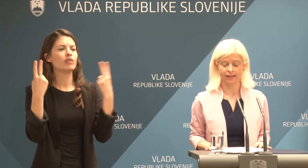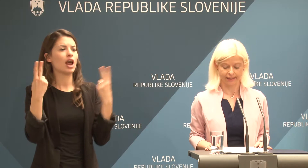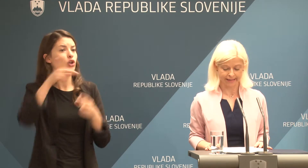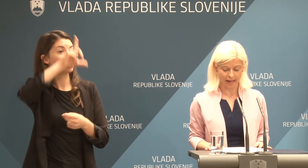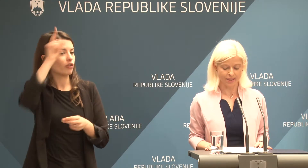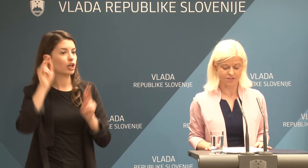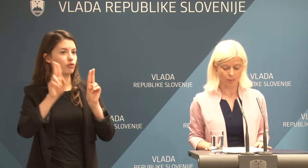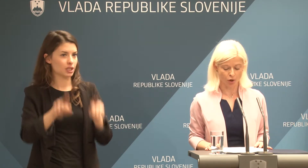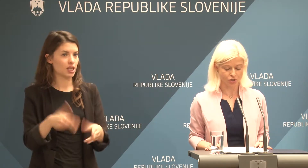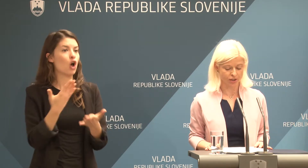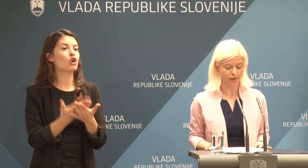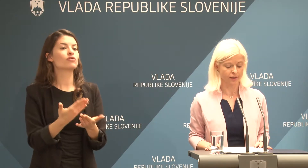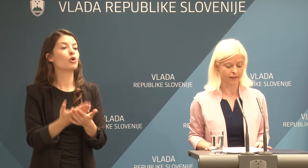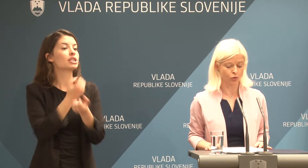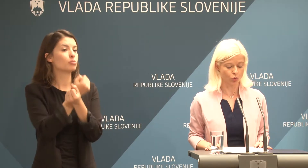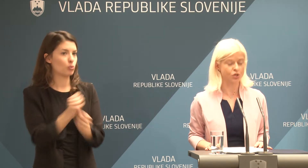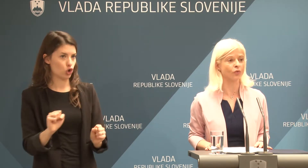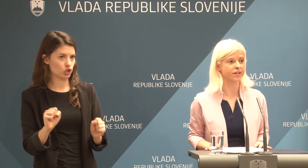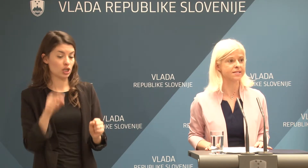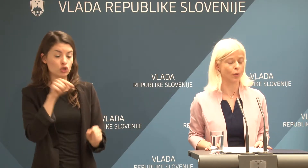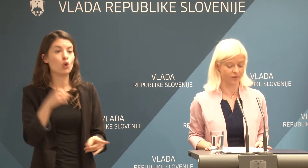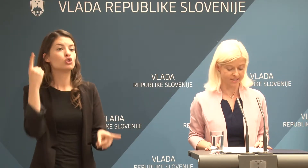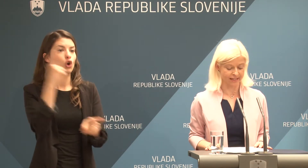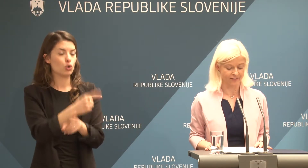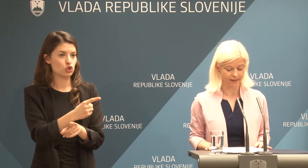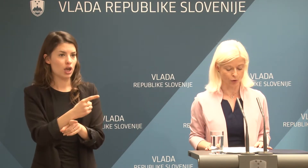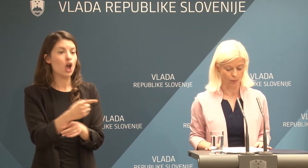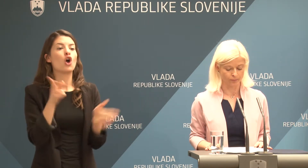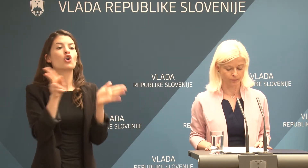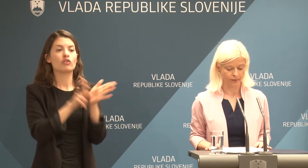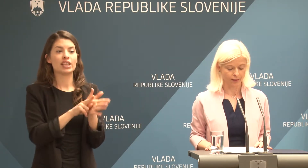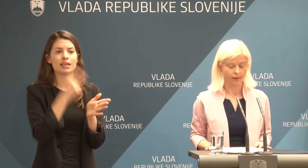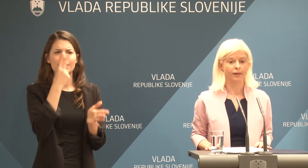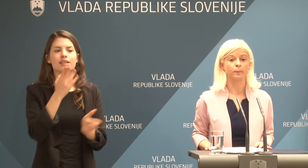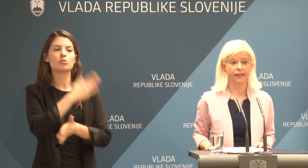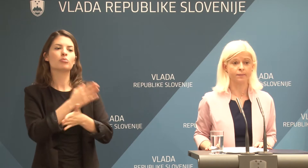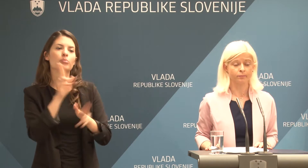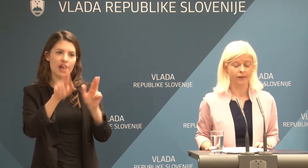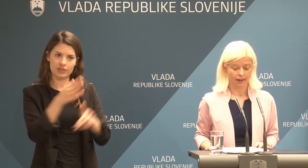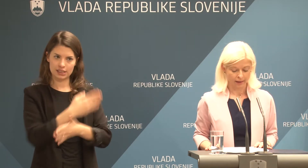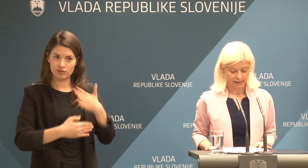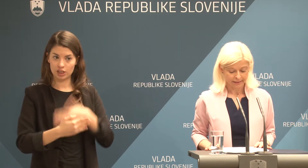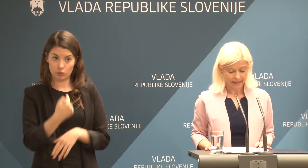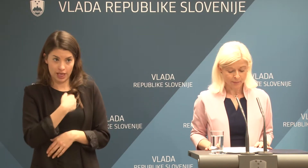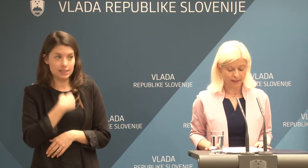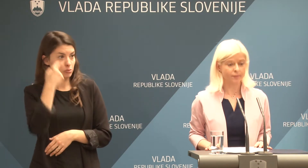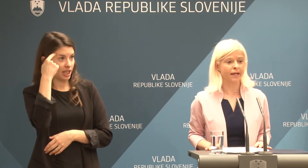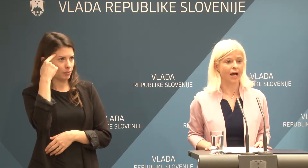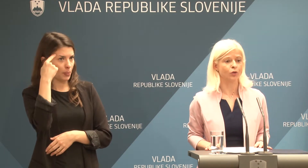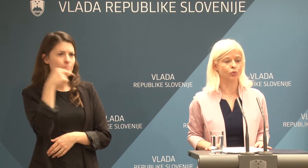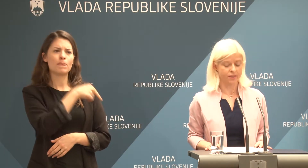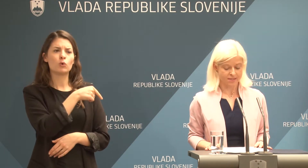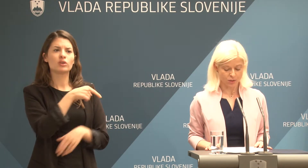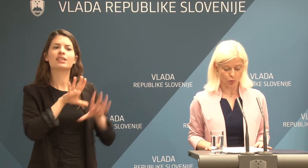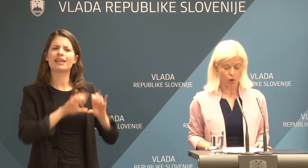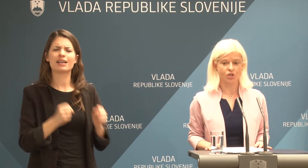pravic in temeljnih svoboščin, ki jih določa Konvencija o pravicah invalidov. Menim, da gre pri tem